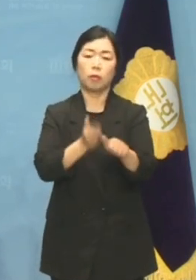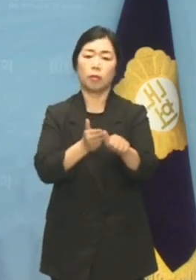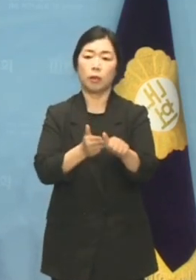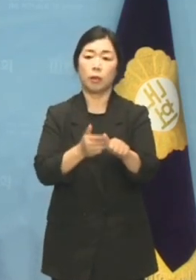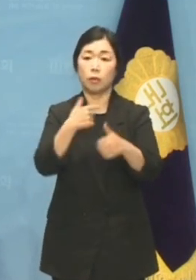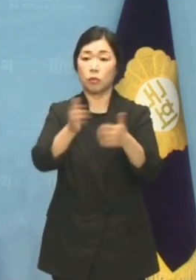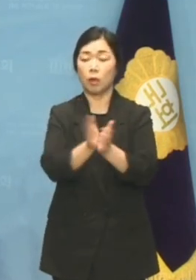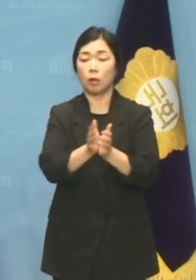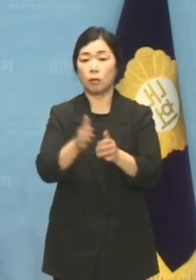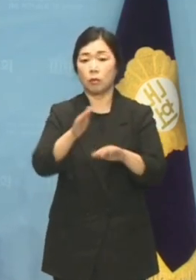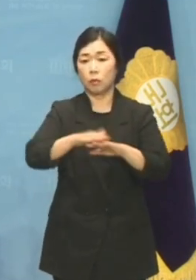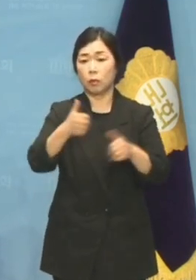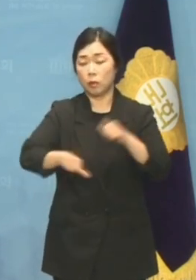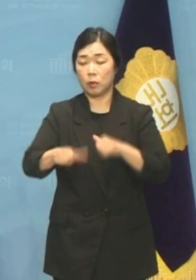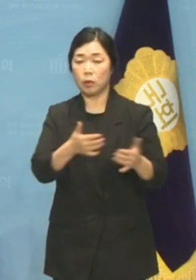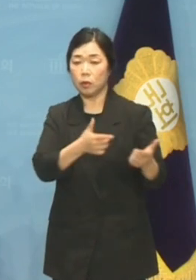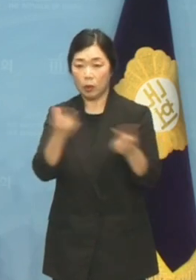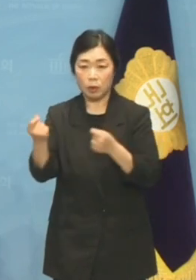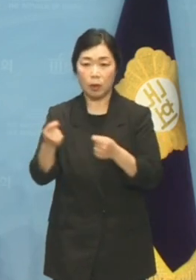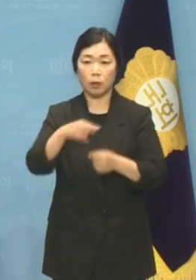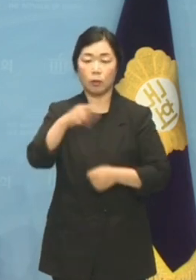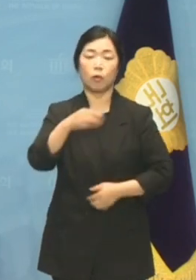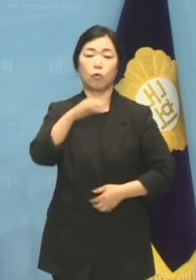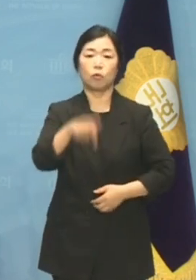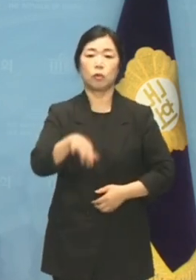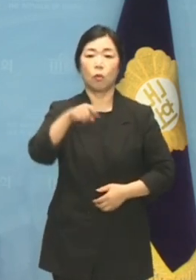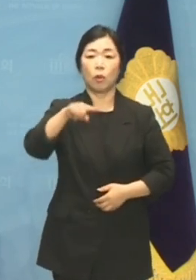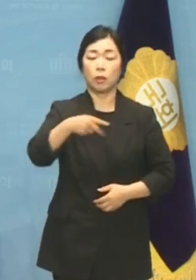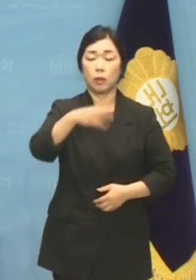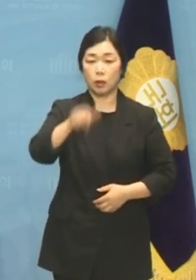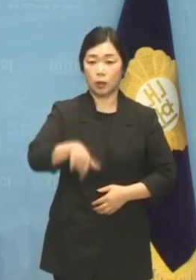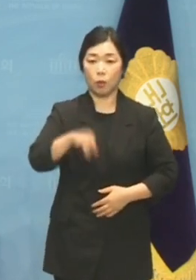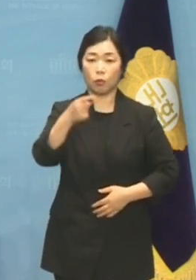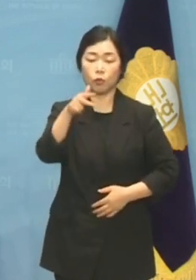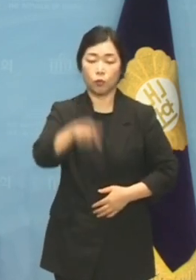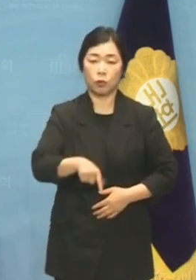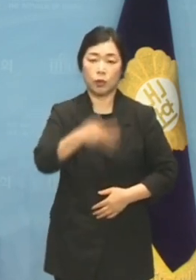독립유공자 후손 국회의원 일동 서른 우원식